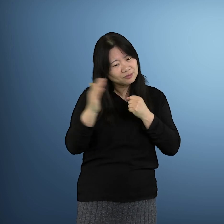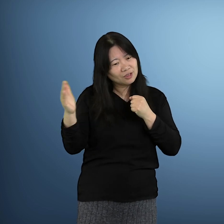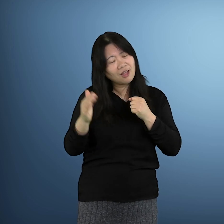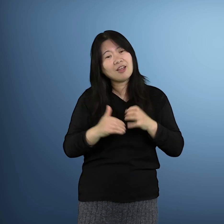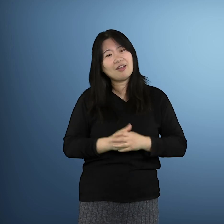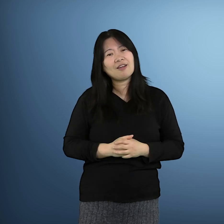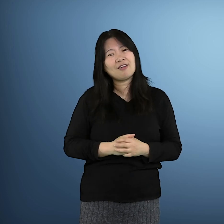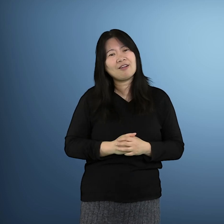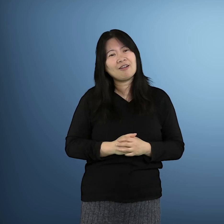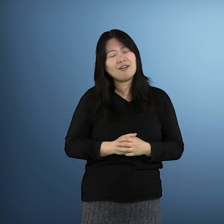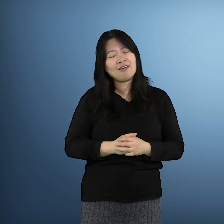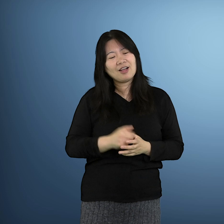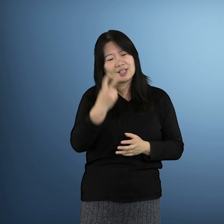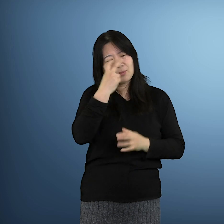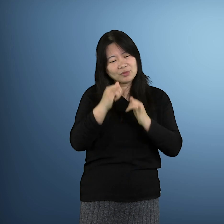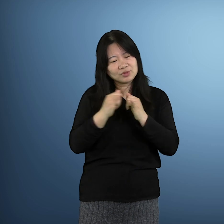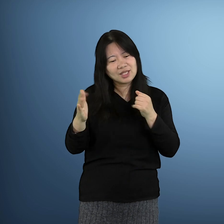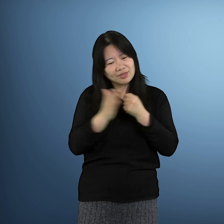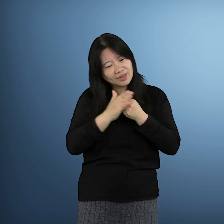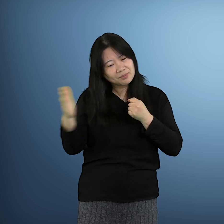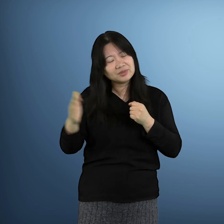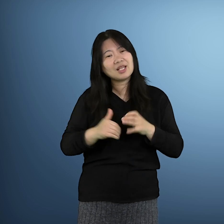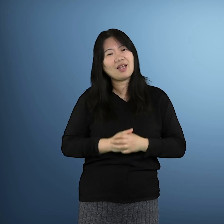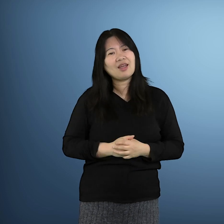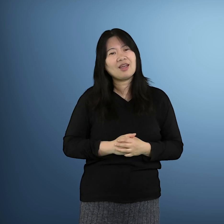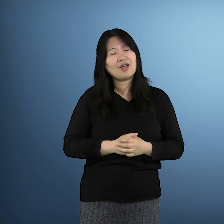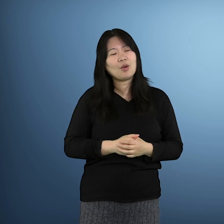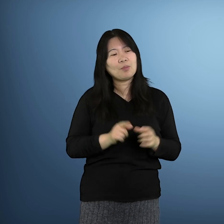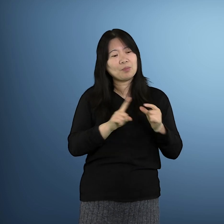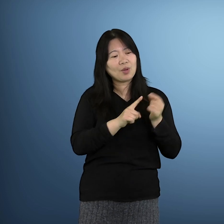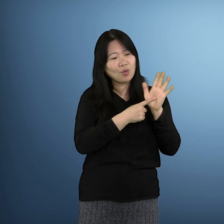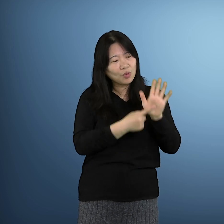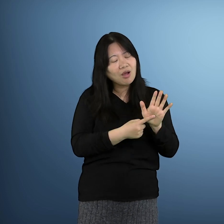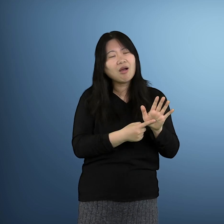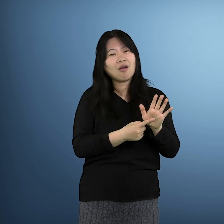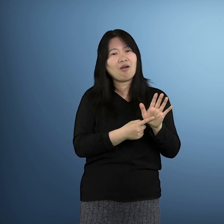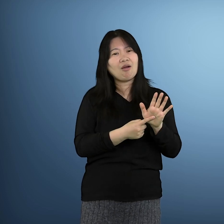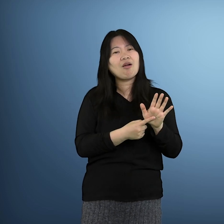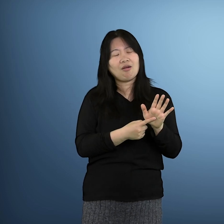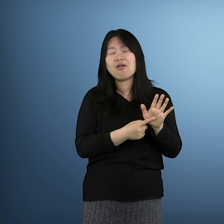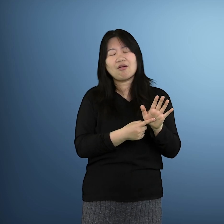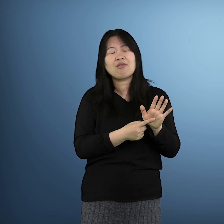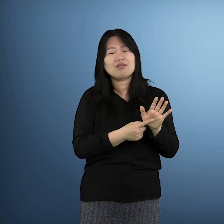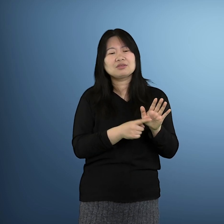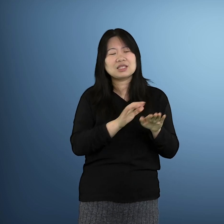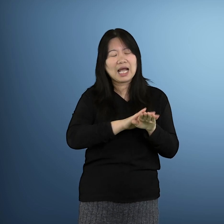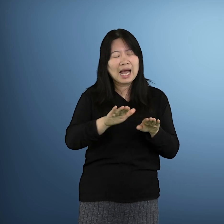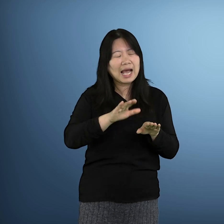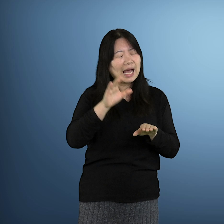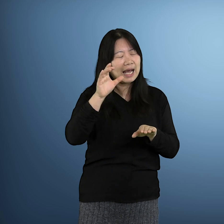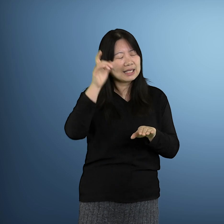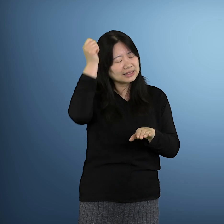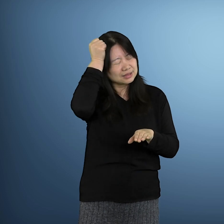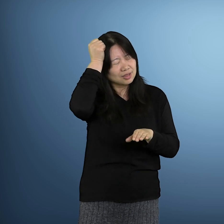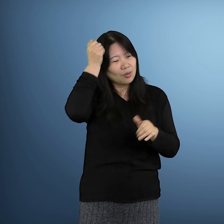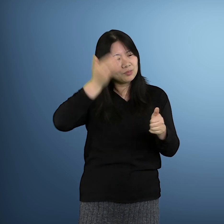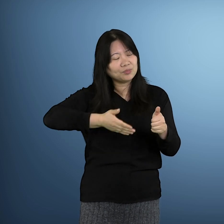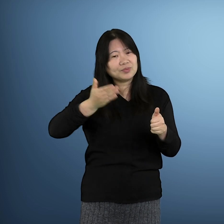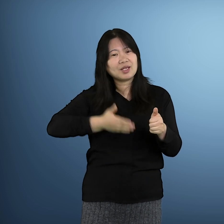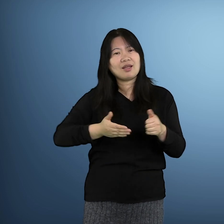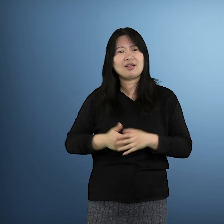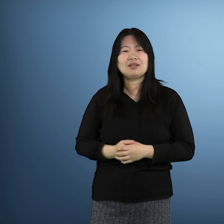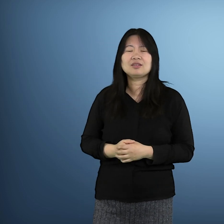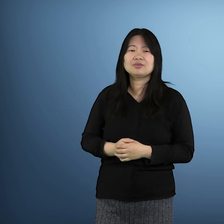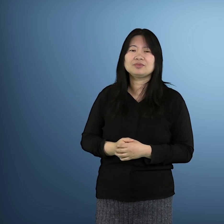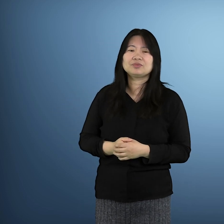말미암아 감독자로 말미암아 이 표현 무심히 지날 표현이 아니에요. 자, 앞을 잠깐 다시